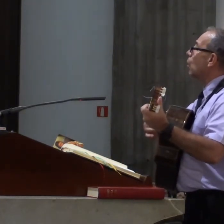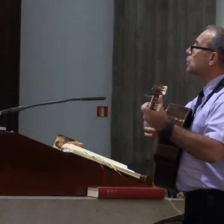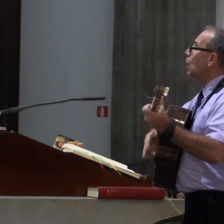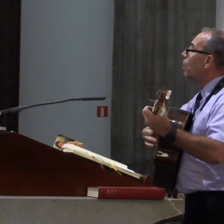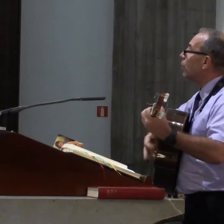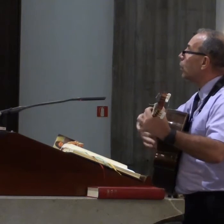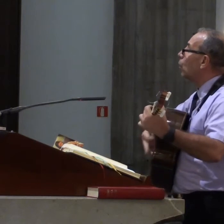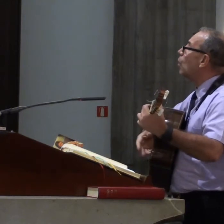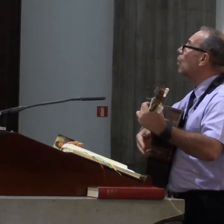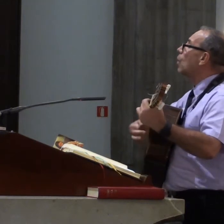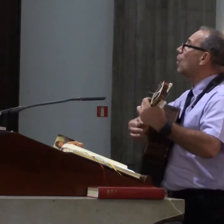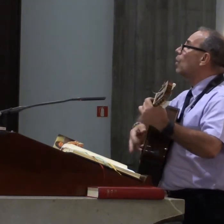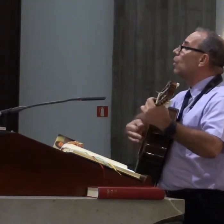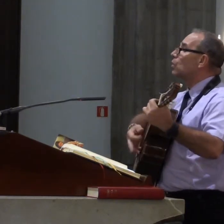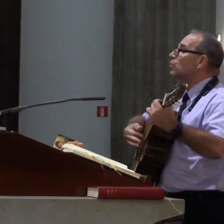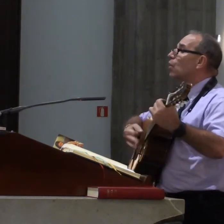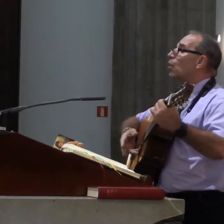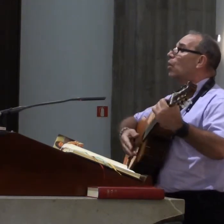a los poderosos